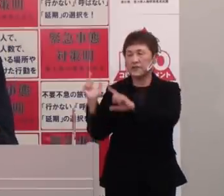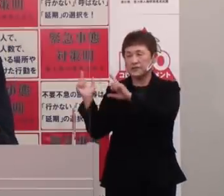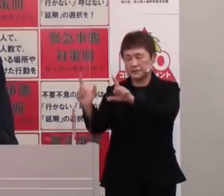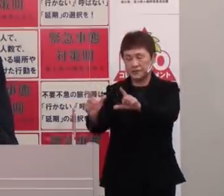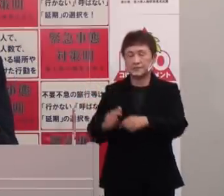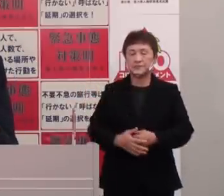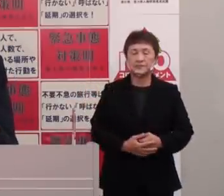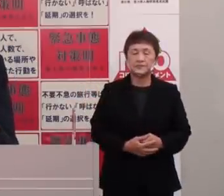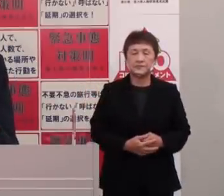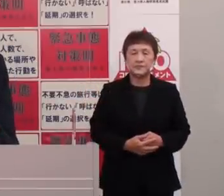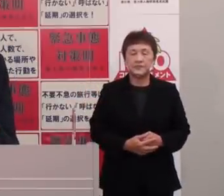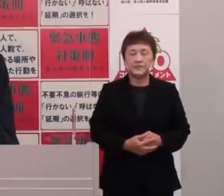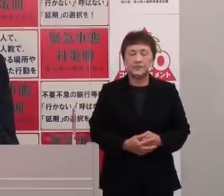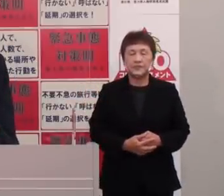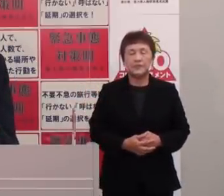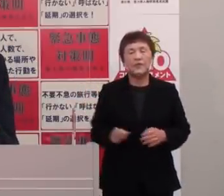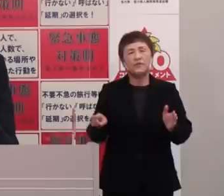もう